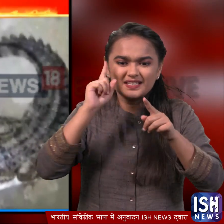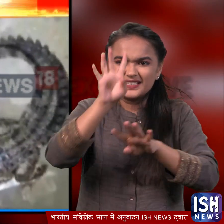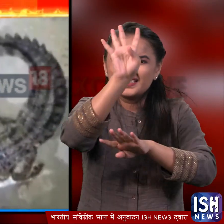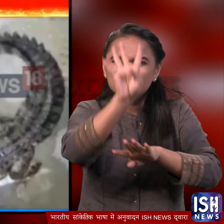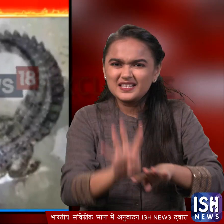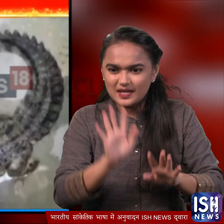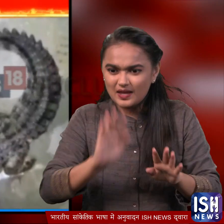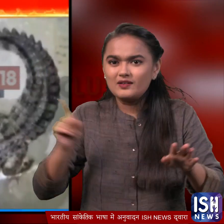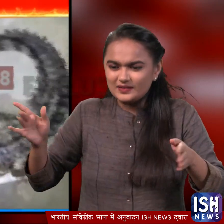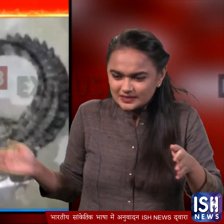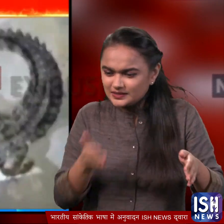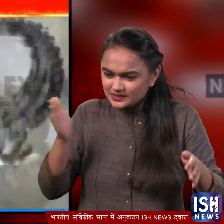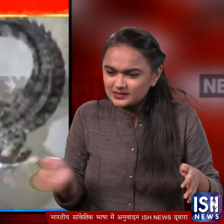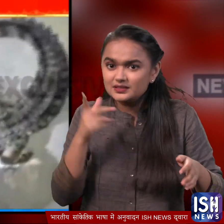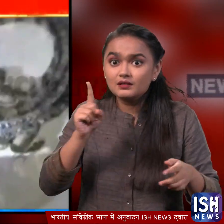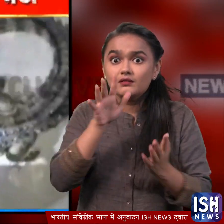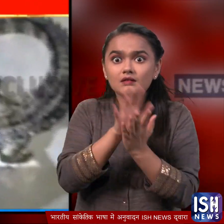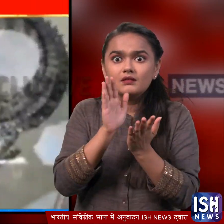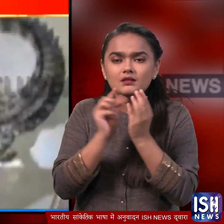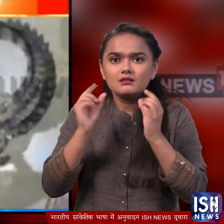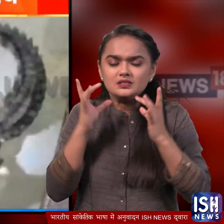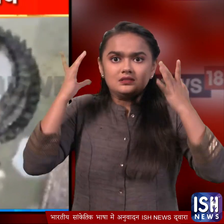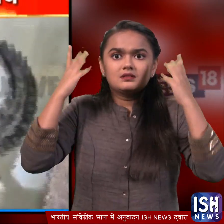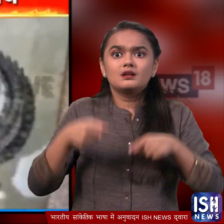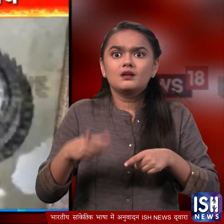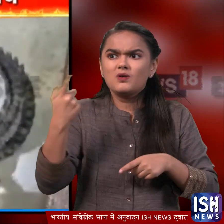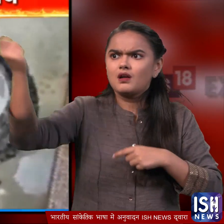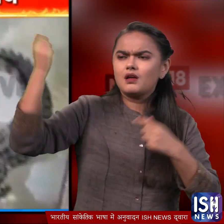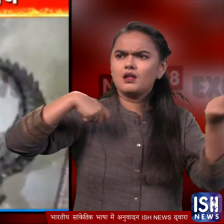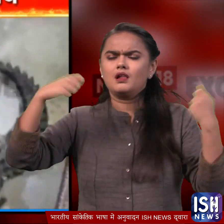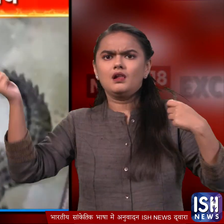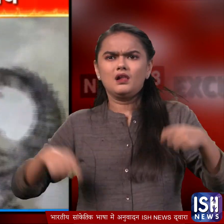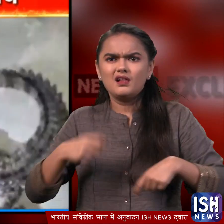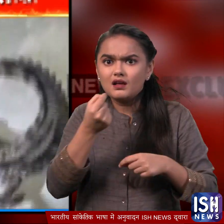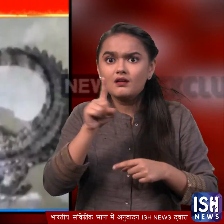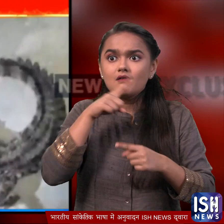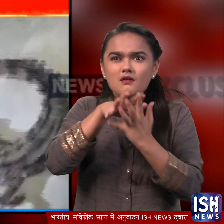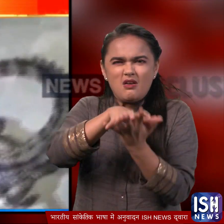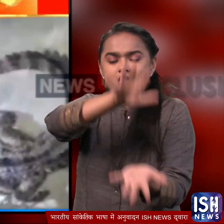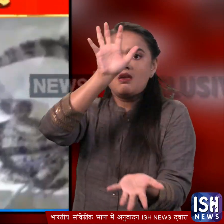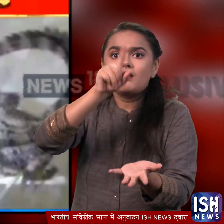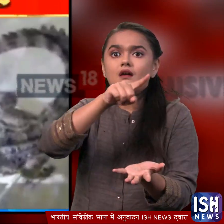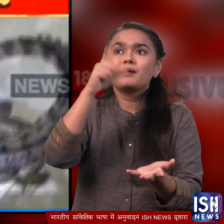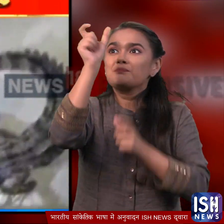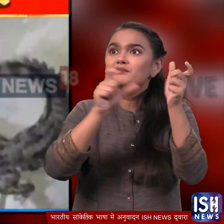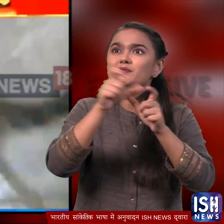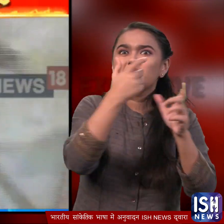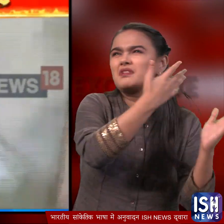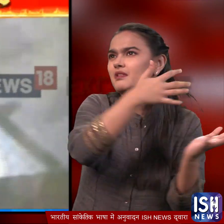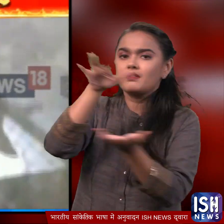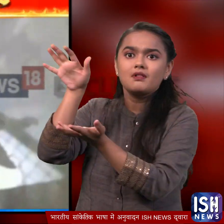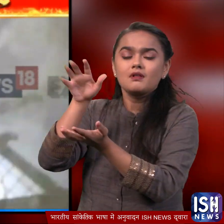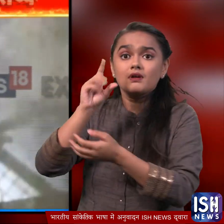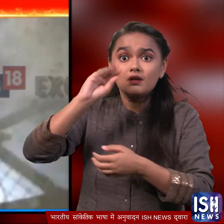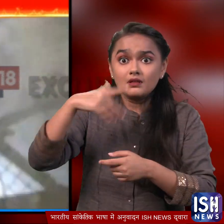से उसे पिंजरे की तरफ धकेलने लगे, लेकिन तभी मगरमच्छ गुस्से में आ गया। डंडों से घायल होते मगरमच्छ ने अपना मुंह फाड़ा और लोगों की तरफ पलट